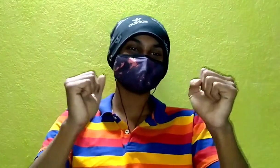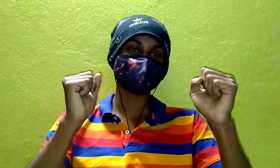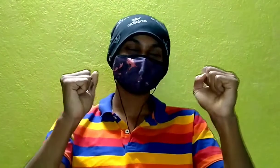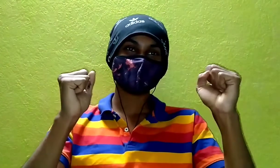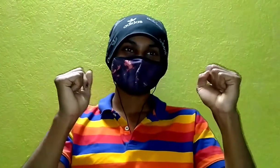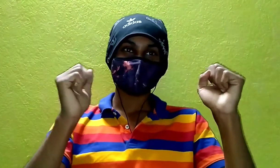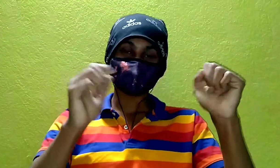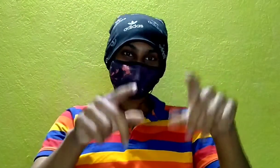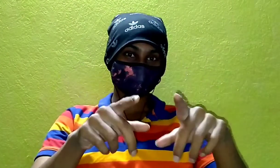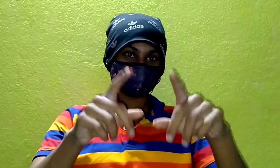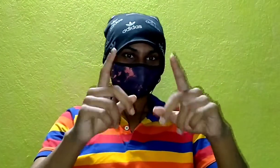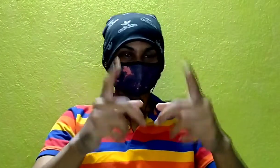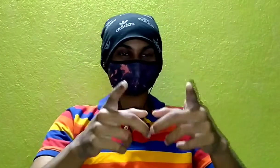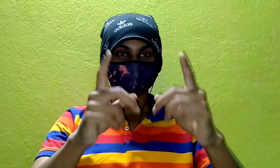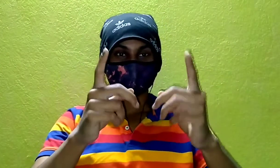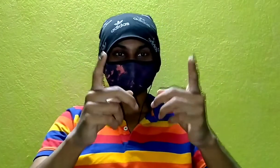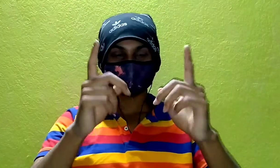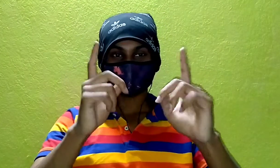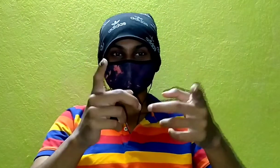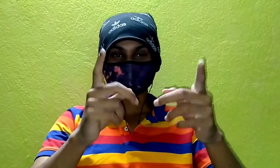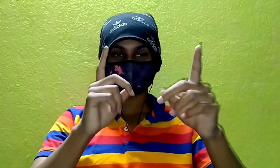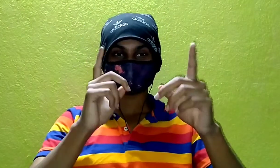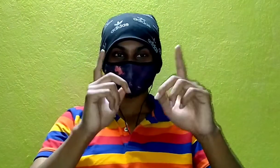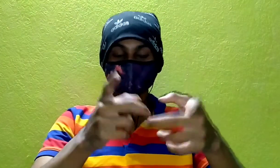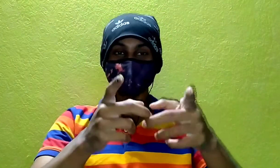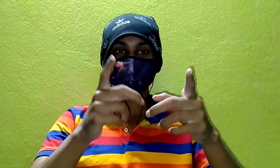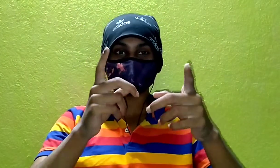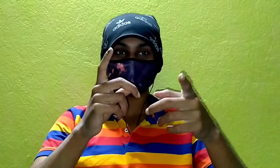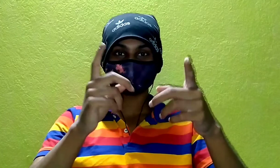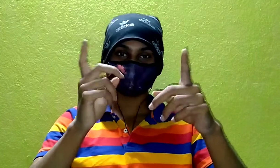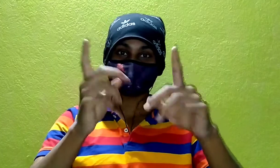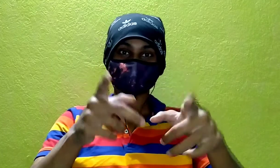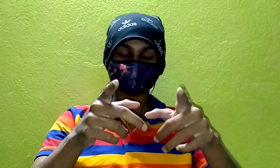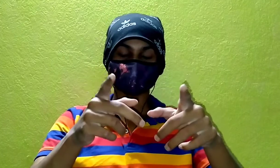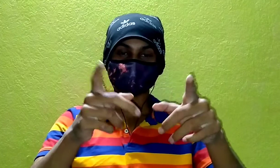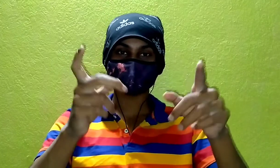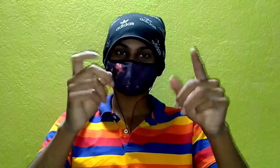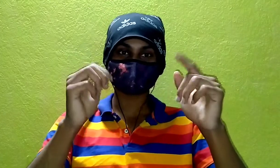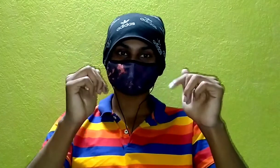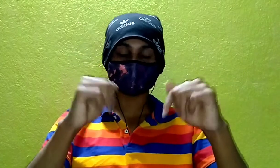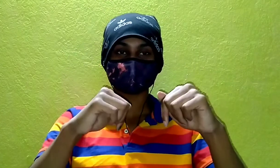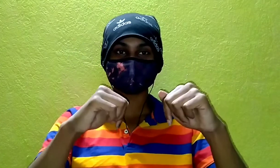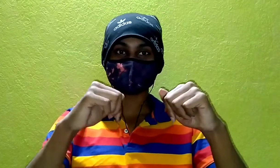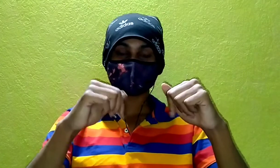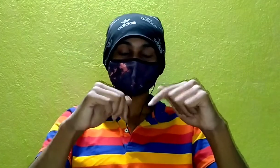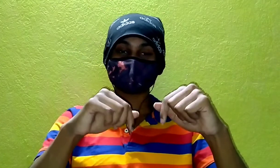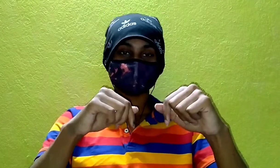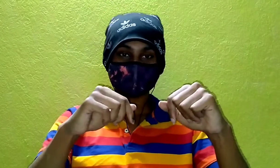लें और गलत मत समझिए तो यह डायन लेकिन यह क्लास के हो गलत मत समझना घृत टू टेस्ट है